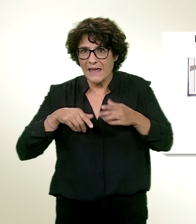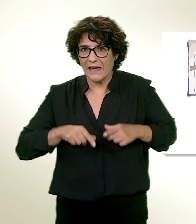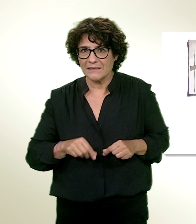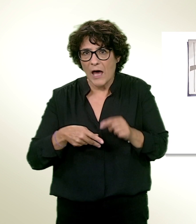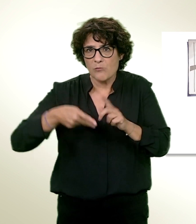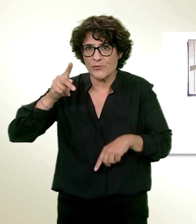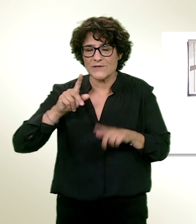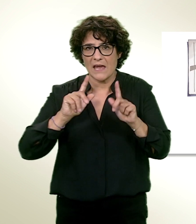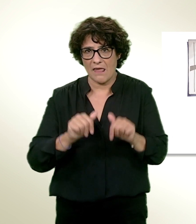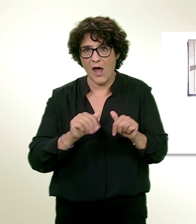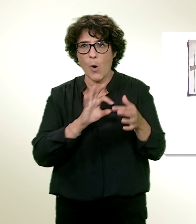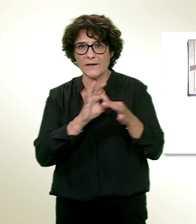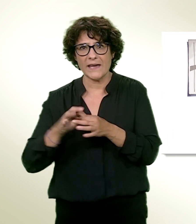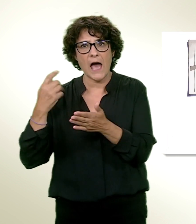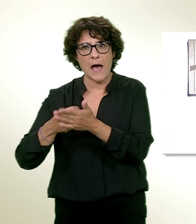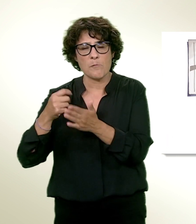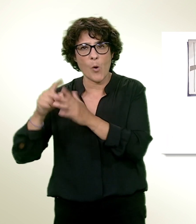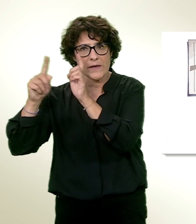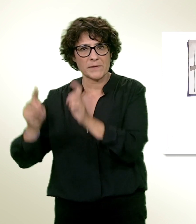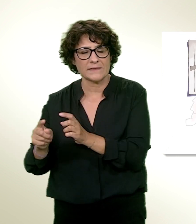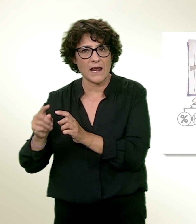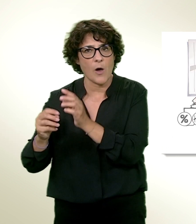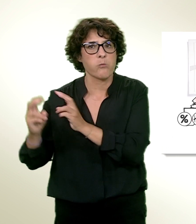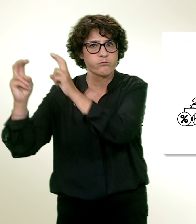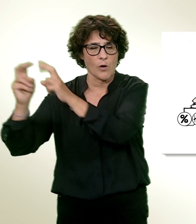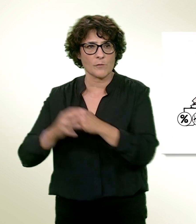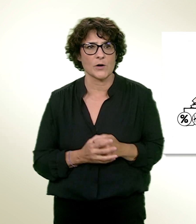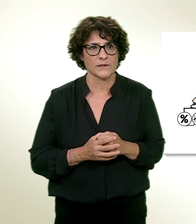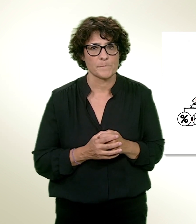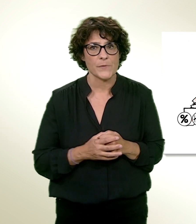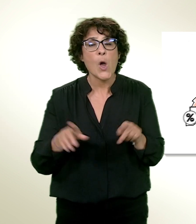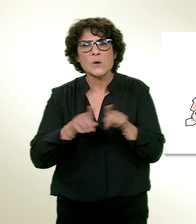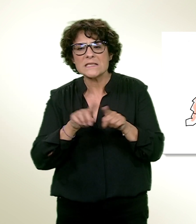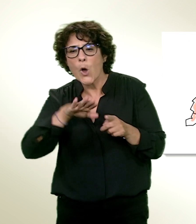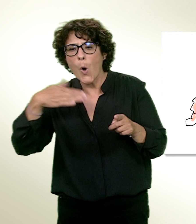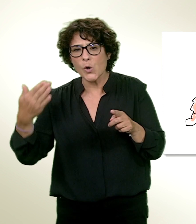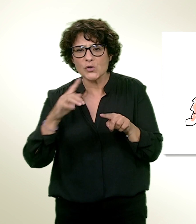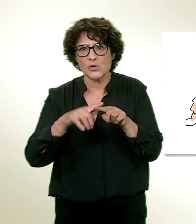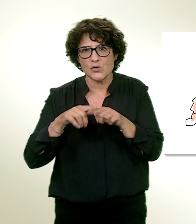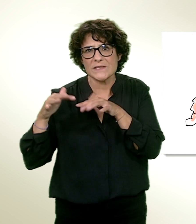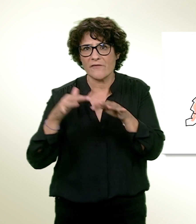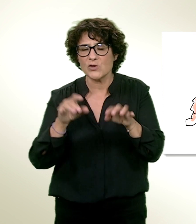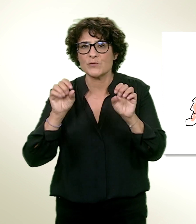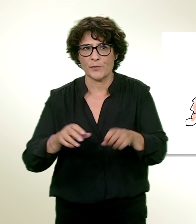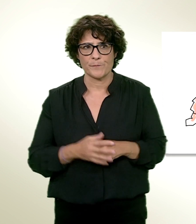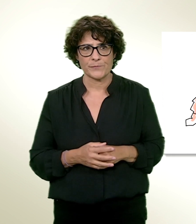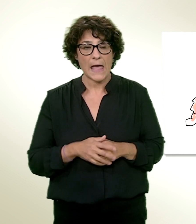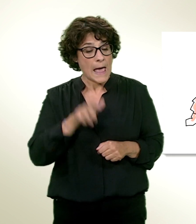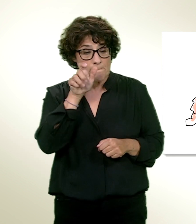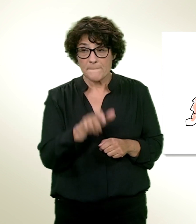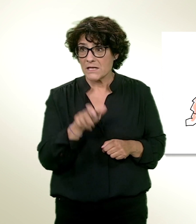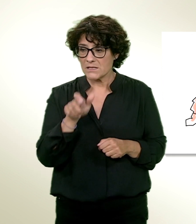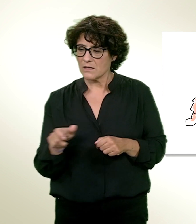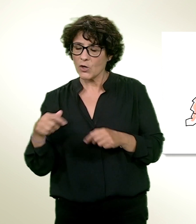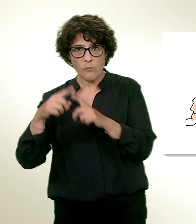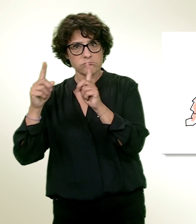élevée. D'autres facteurs pourraient également influer sur l'objectif de l'initiative. Les personnes dont les revenus du capital sont